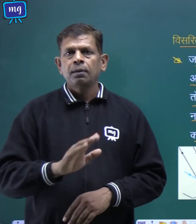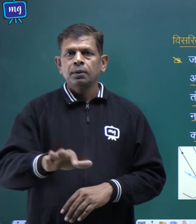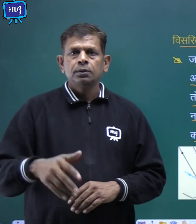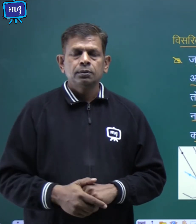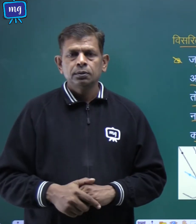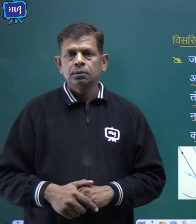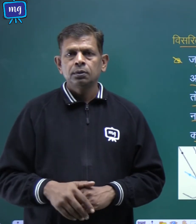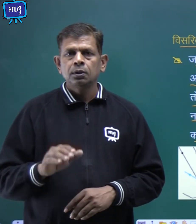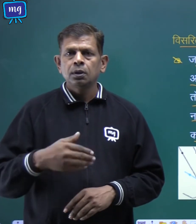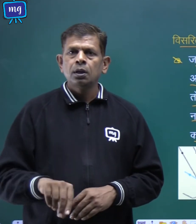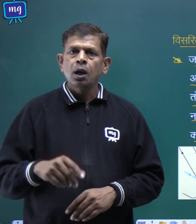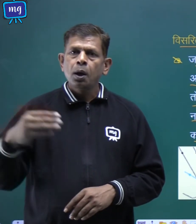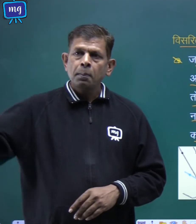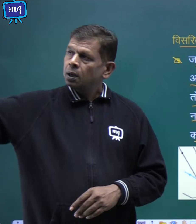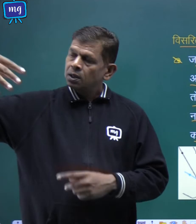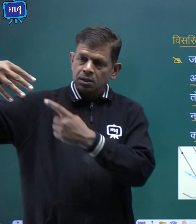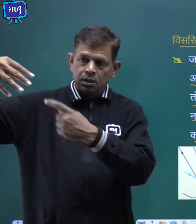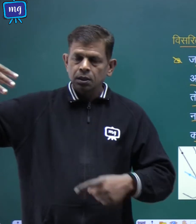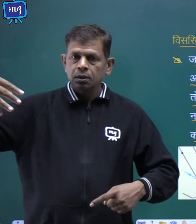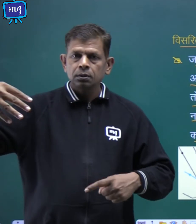बच्चों, जब प्रकाश की किरणें